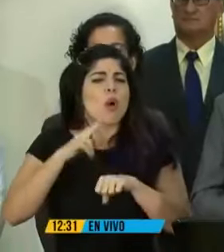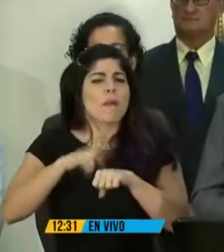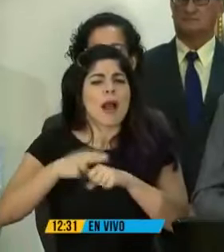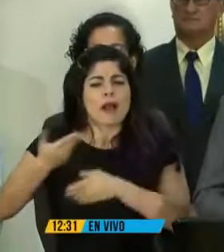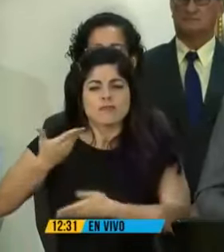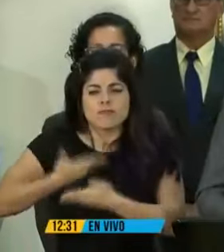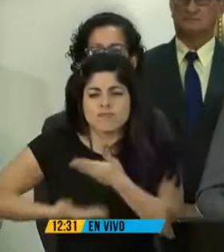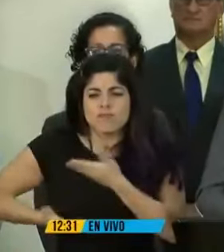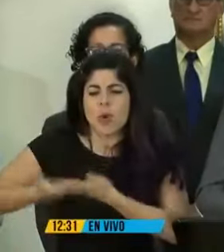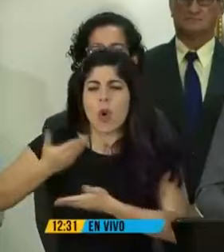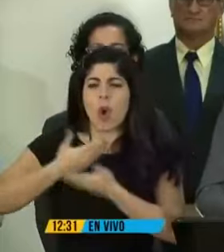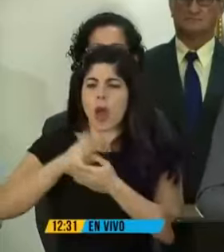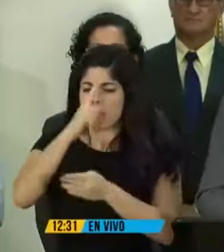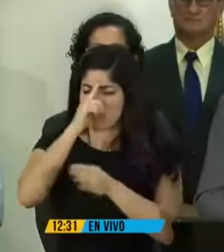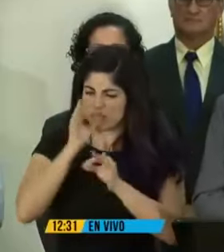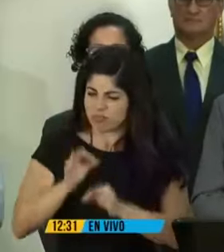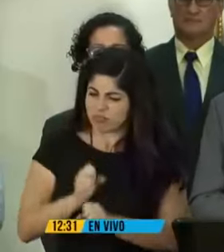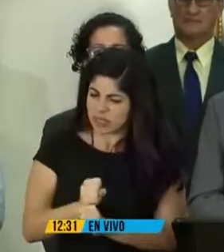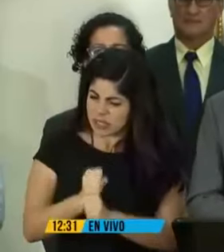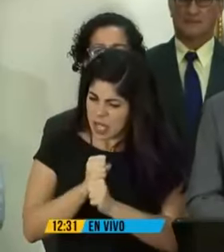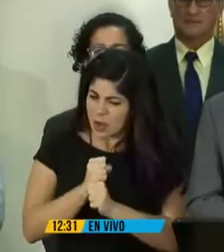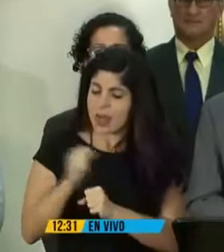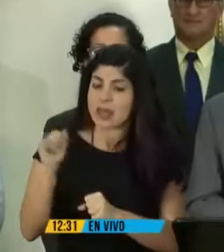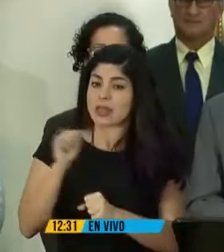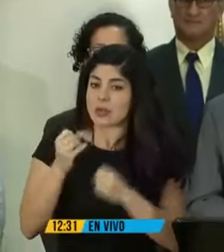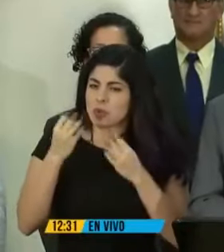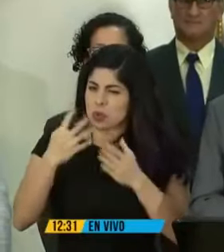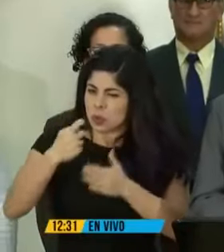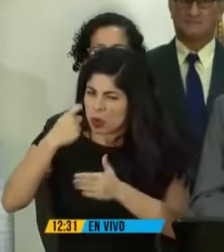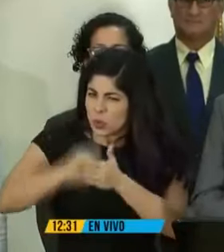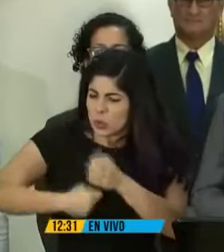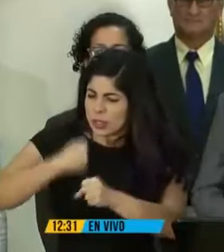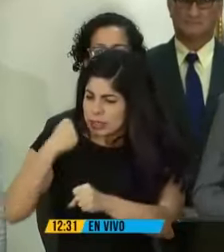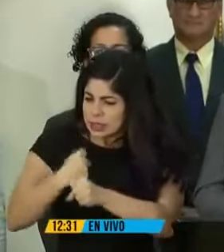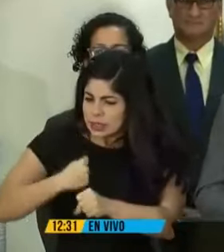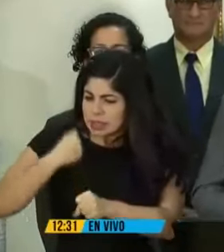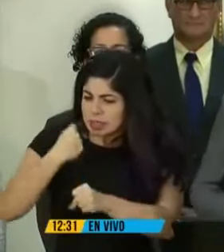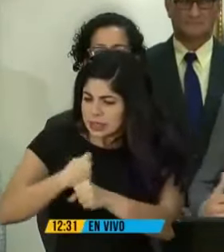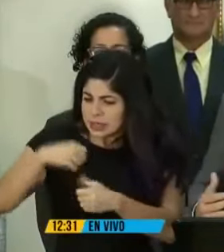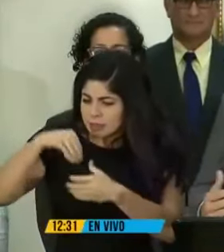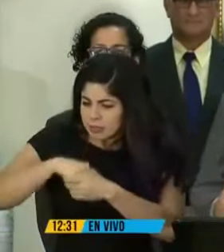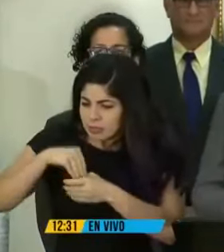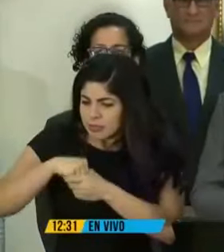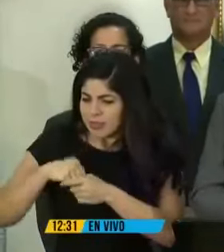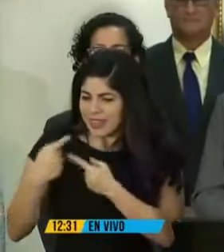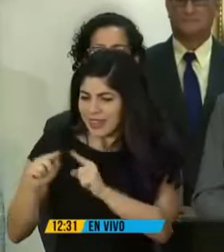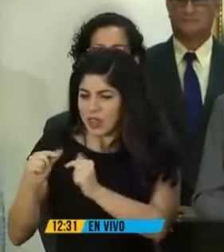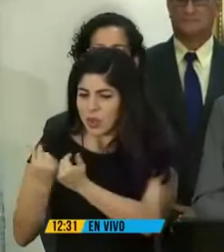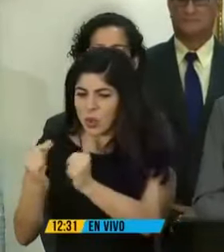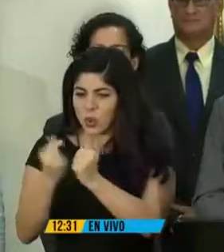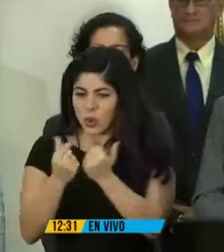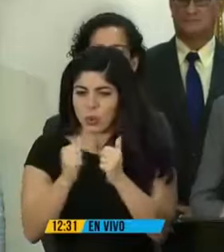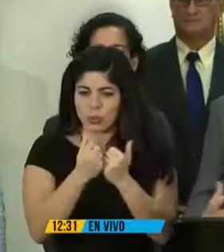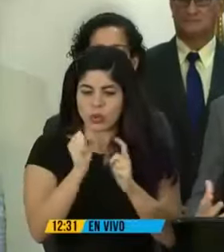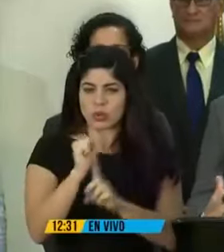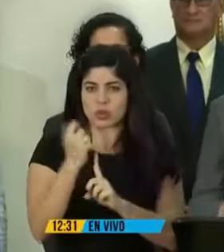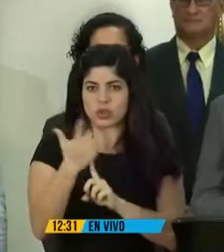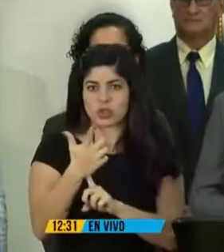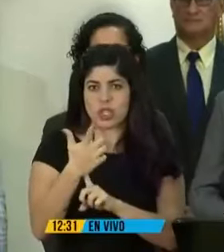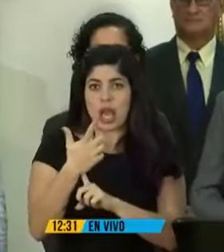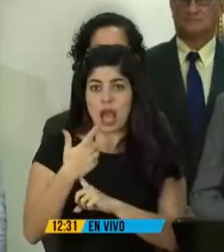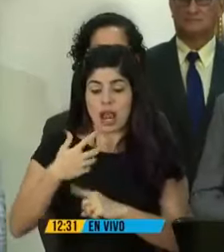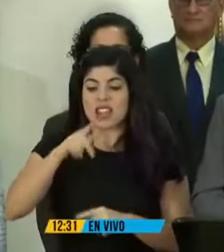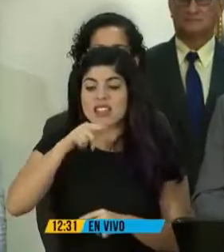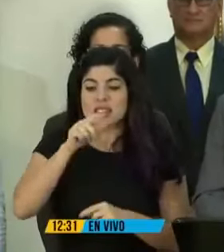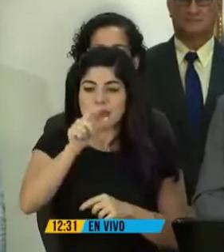con convicción y seguramente con excesivo ardor a lo interno de los distintos grupos de la sociedad entre quienes